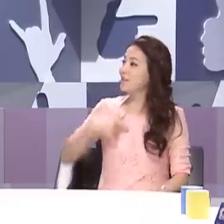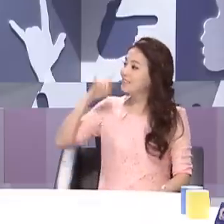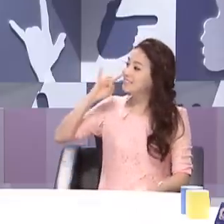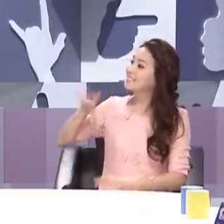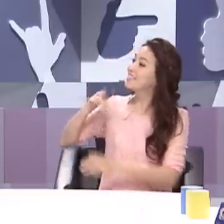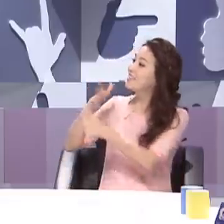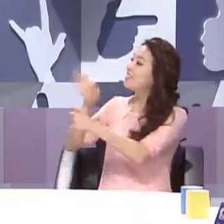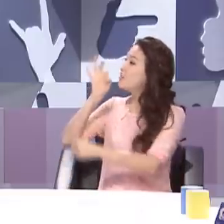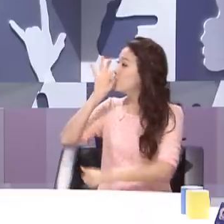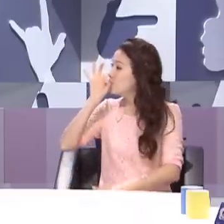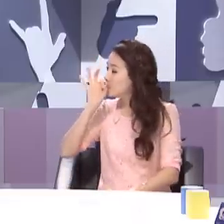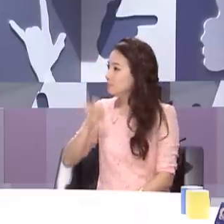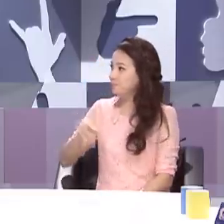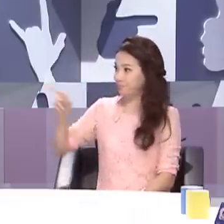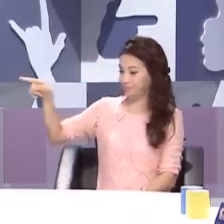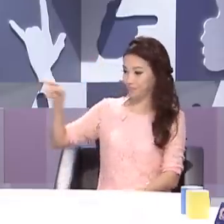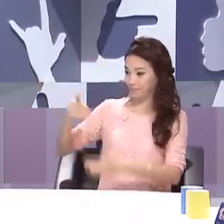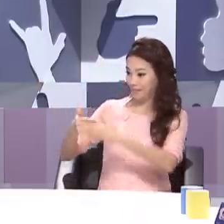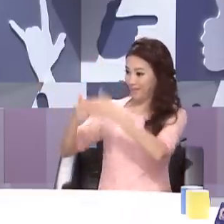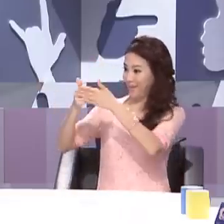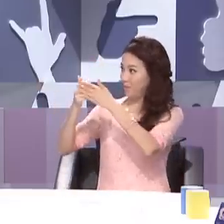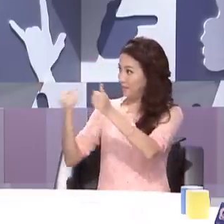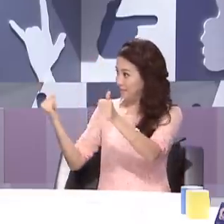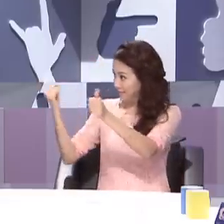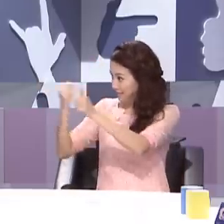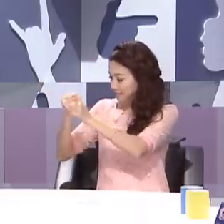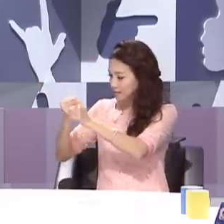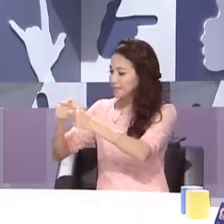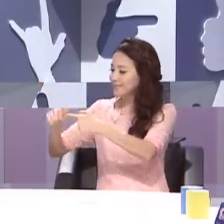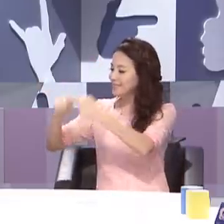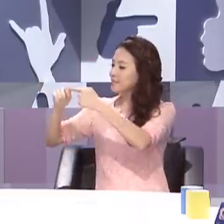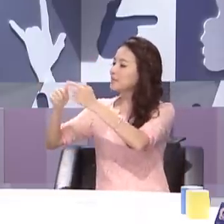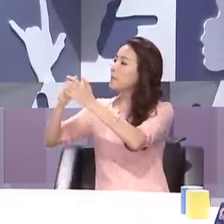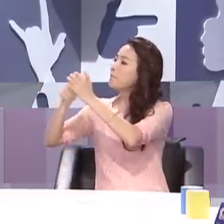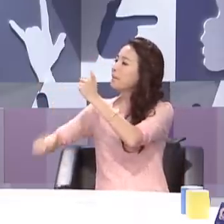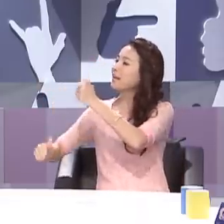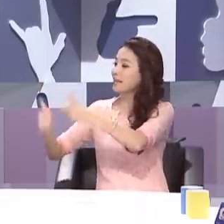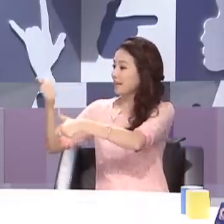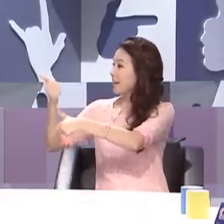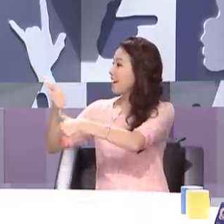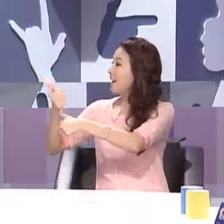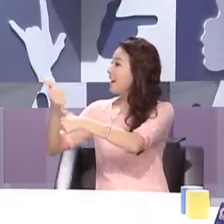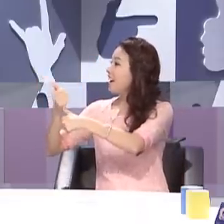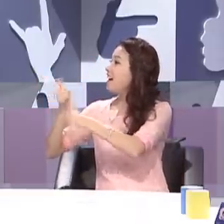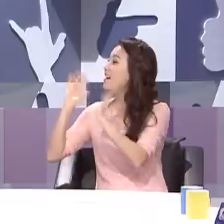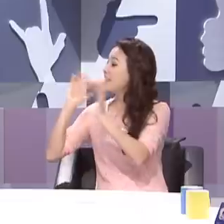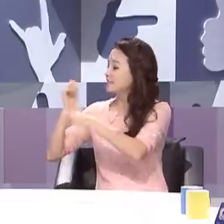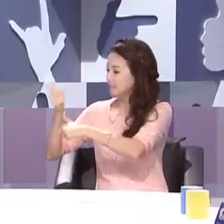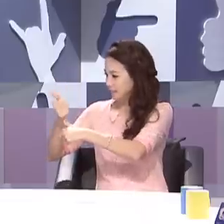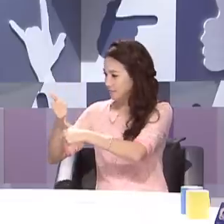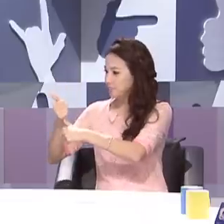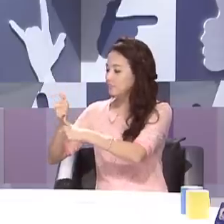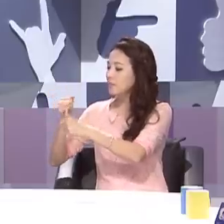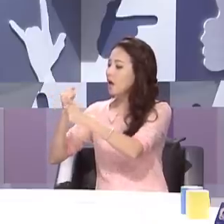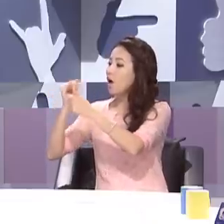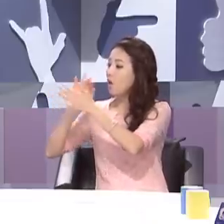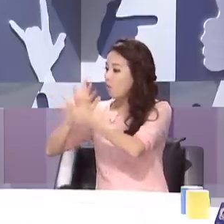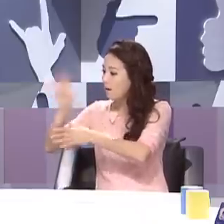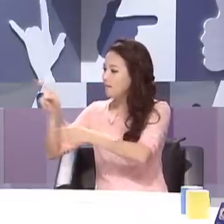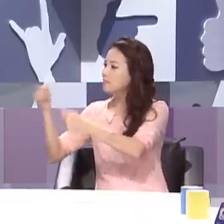首先我想请问灵芝，你是从大陆嫁到台湾来， 大儿子呢是你和前夫生的，你把